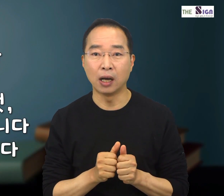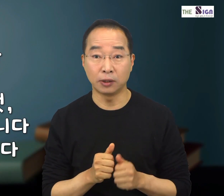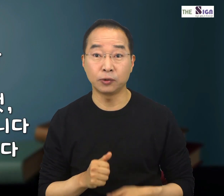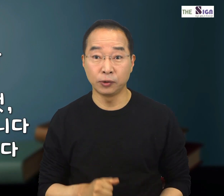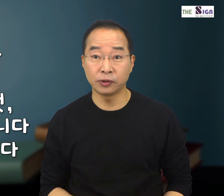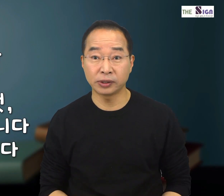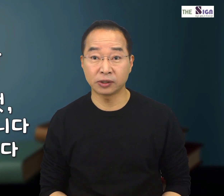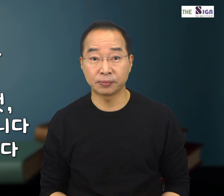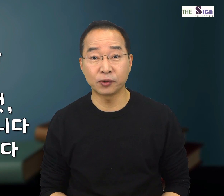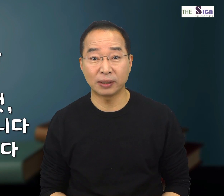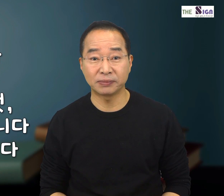이런 형식으로 표현합니다.